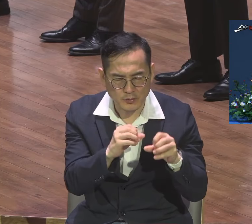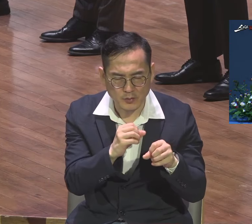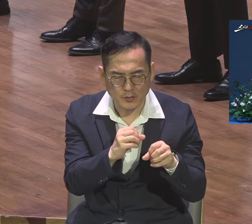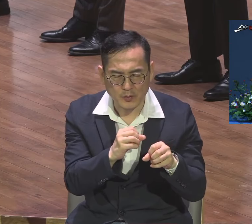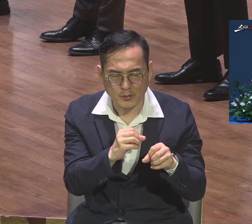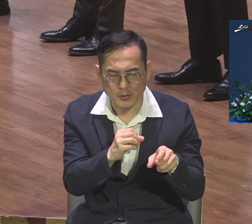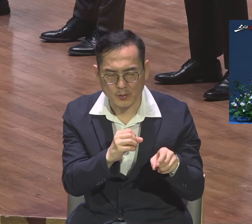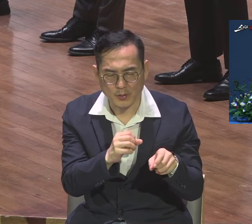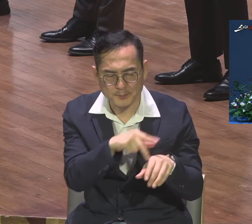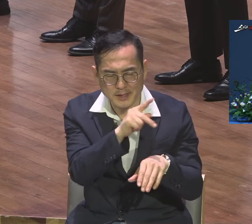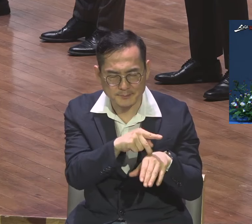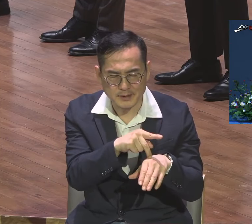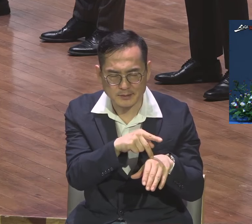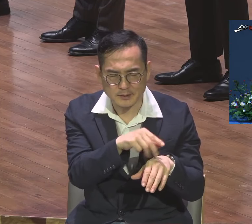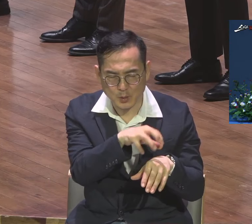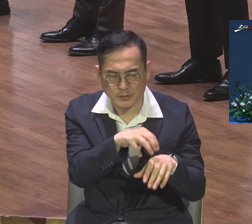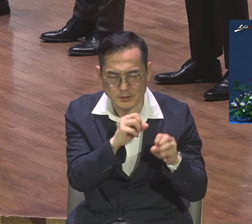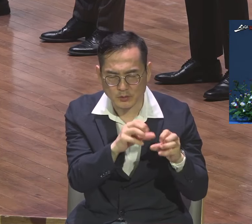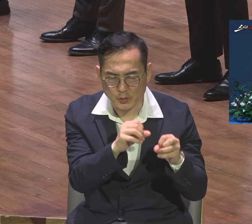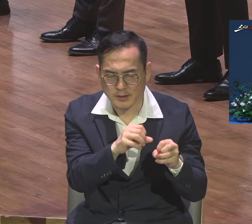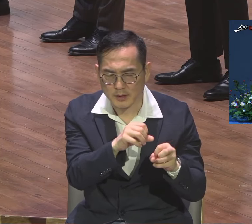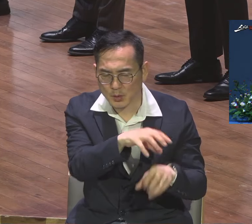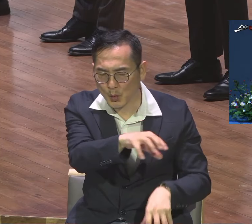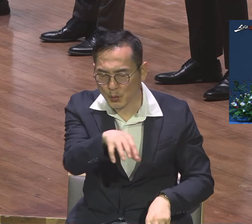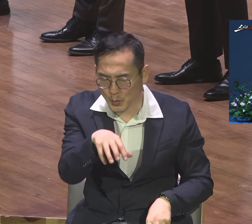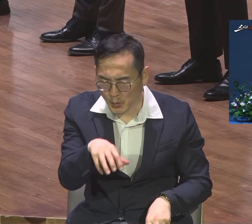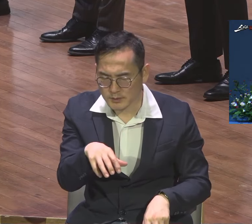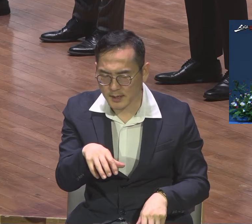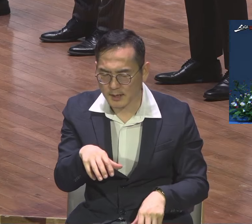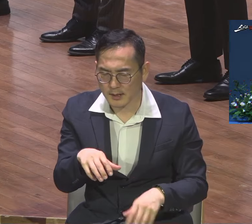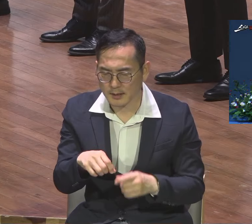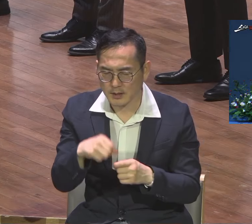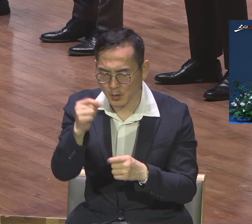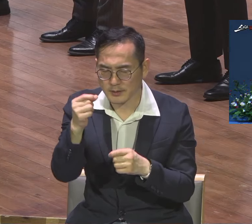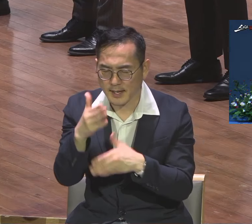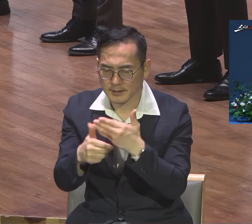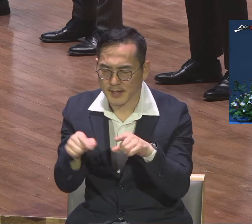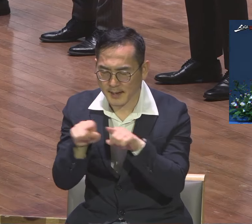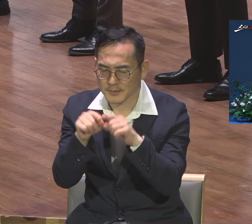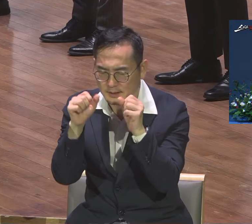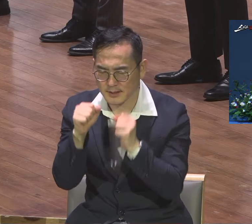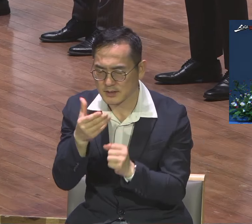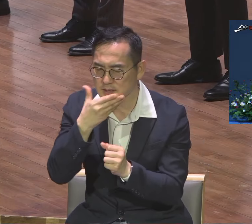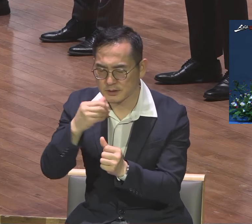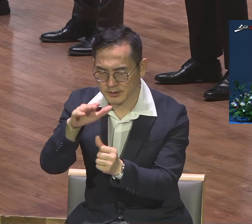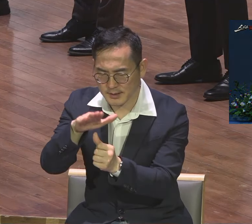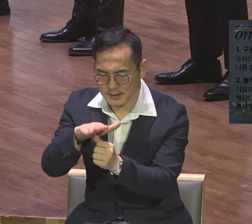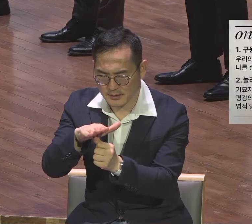안티폴로 현장 위에 이제부터 영원까지 항상 함께 계실지어다. 아멘.